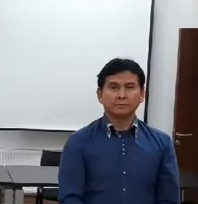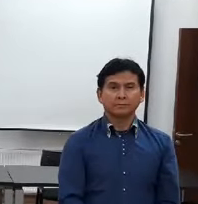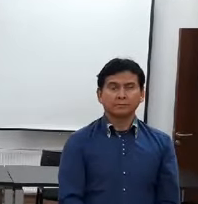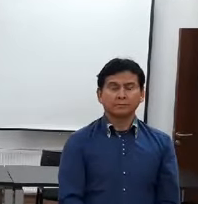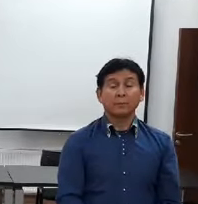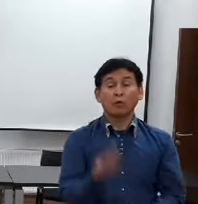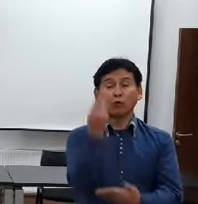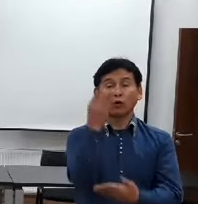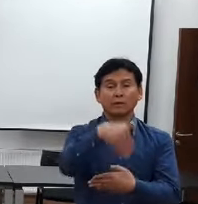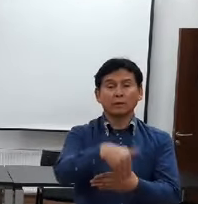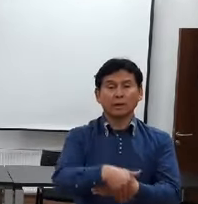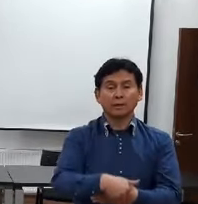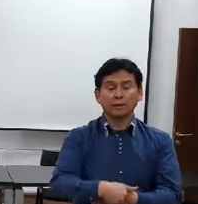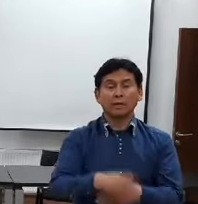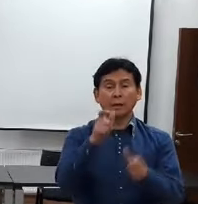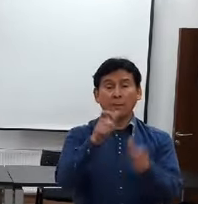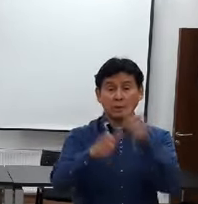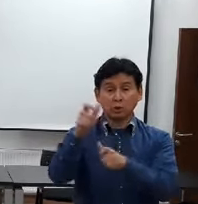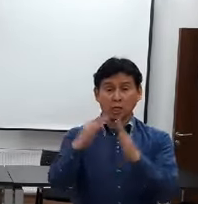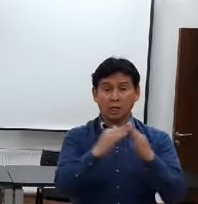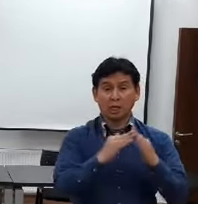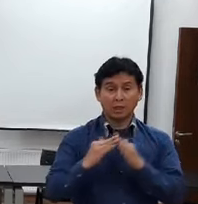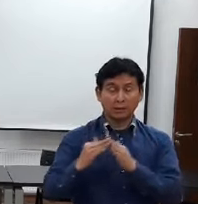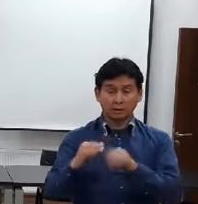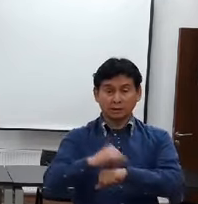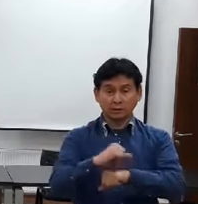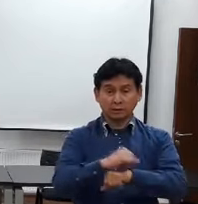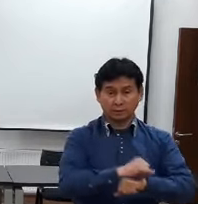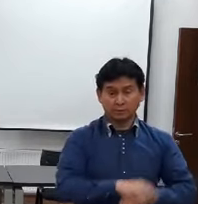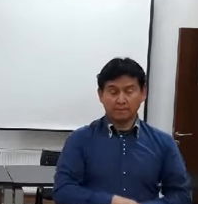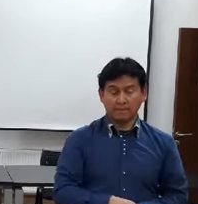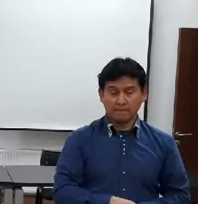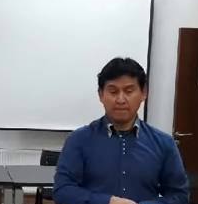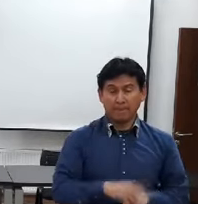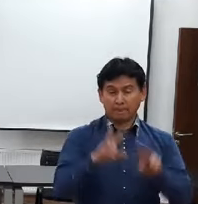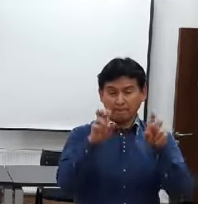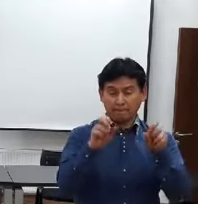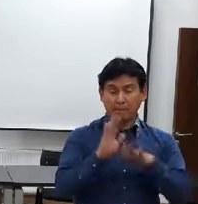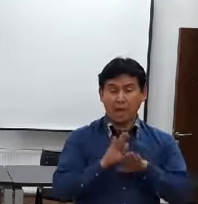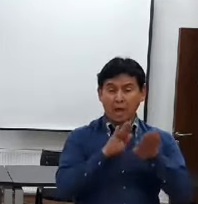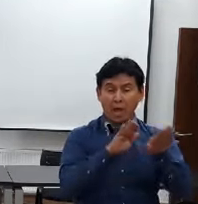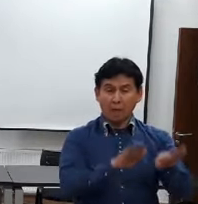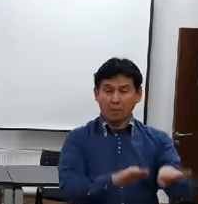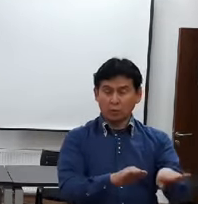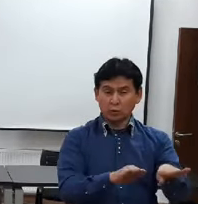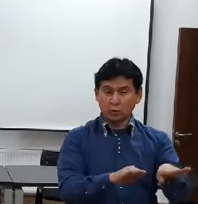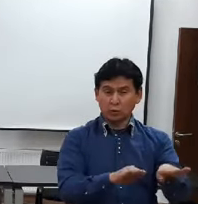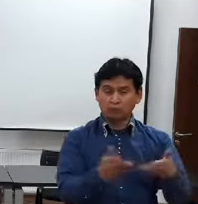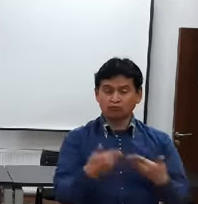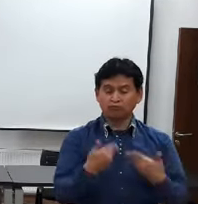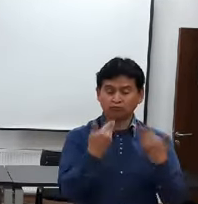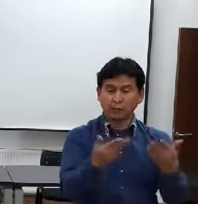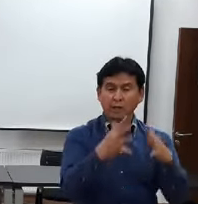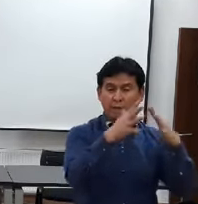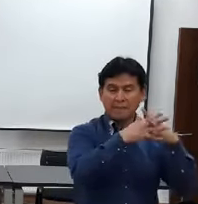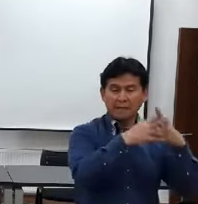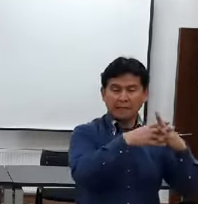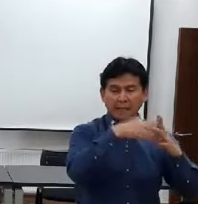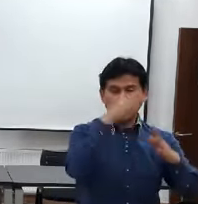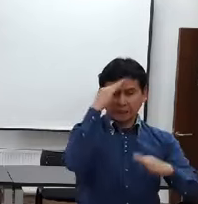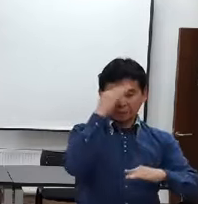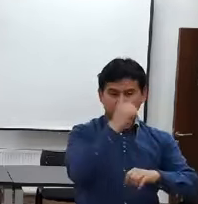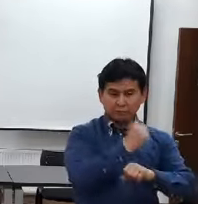Muy buenas tardes a los habitantes de la región de Aysén. En el marco del apoyo que se está brindando a través de las Fuerzas Armadas